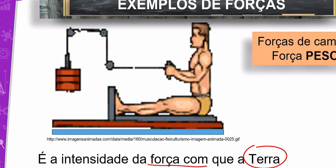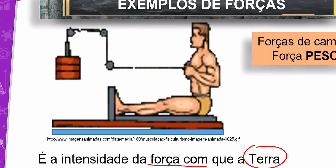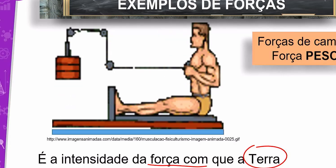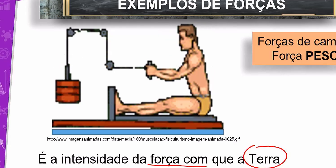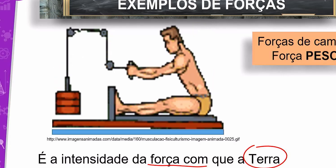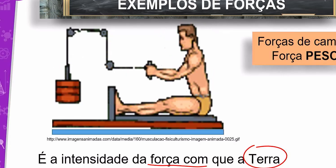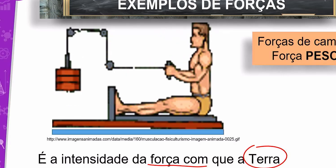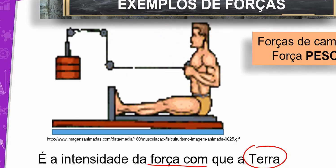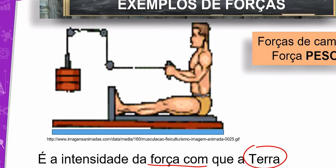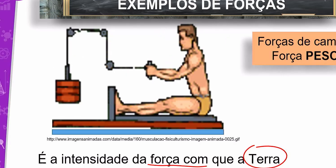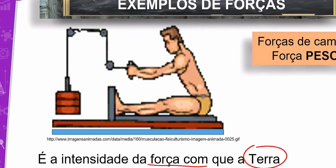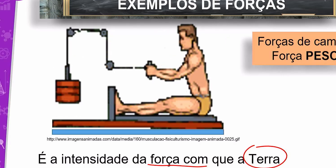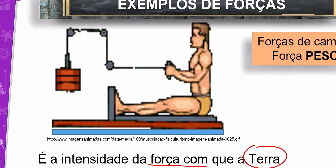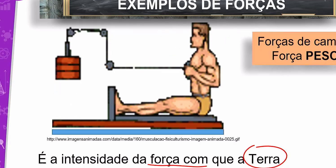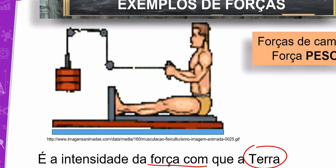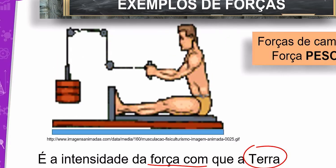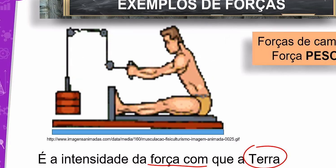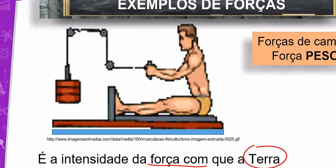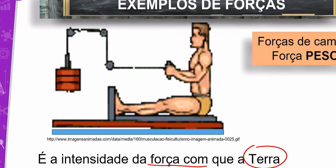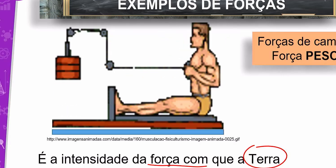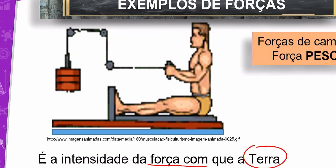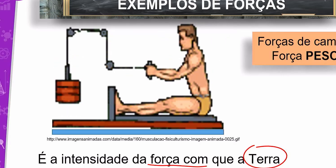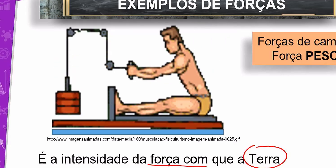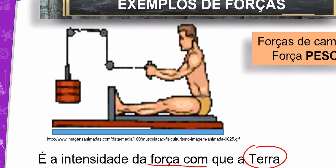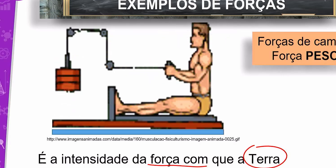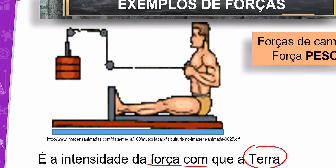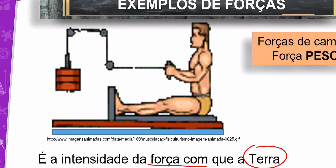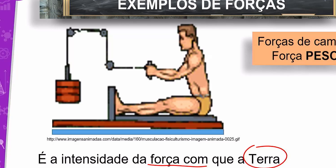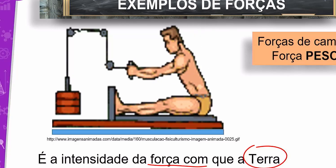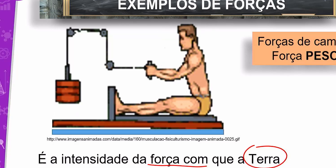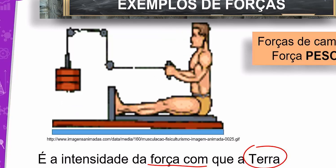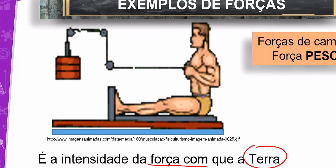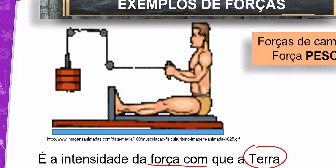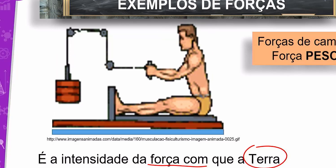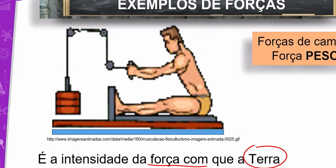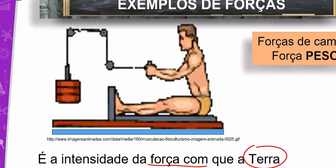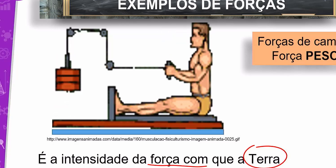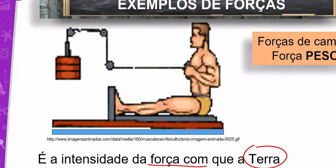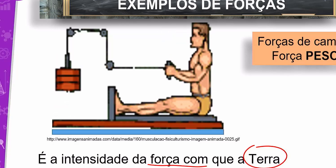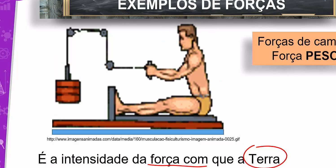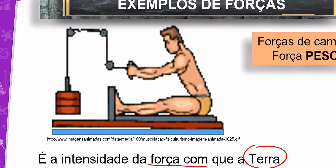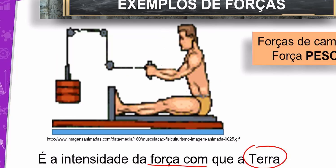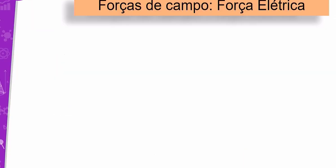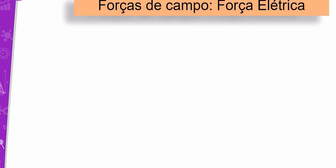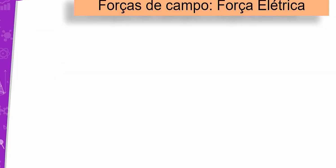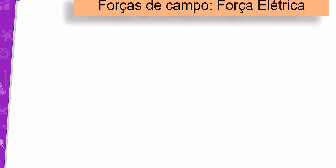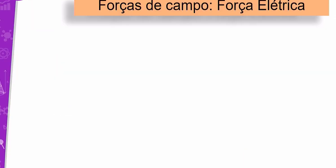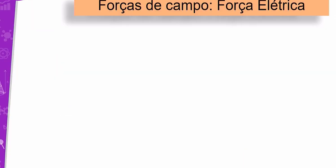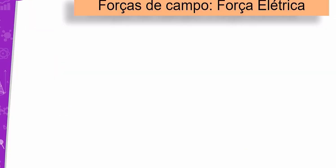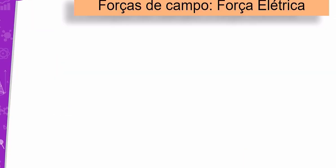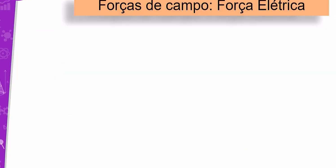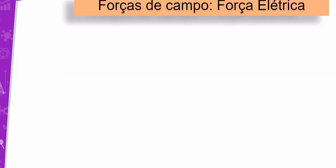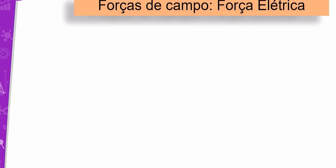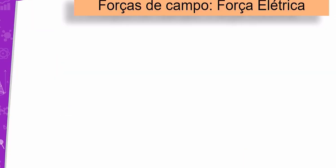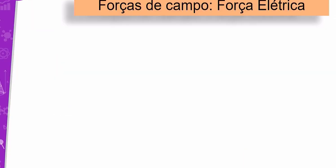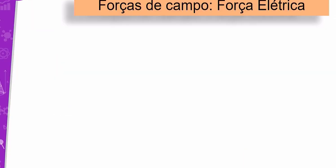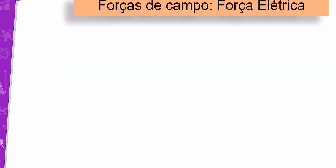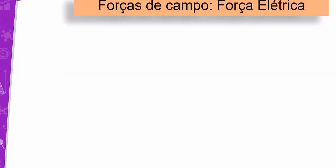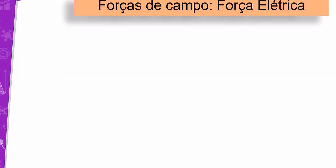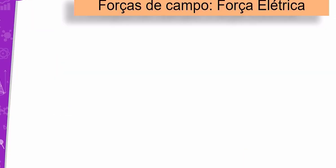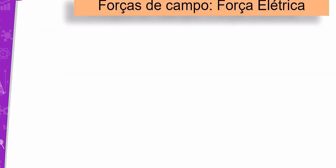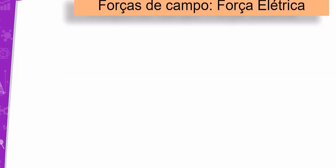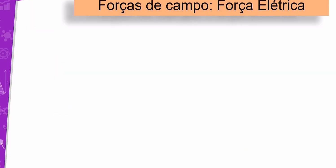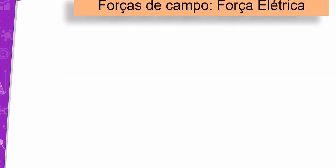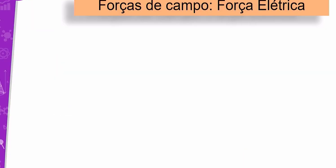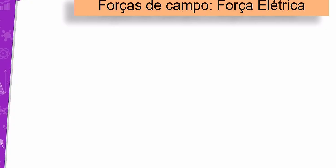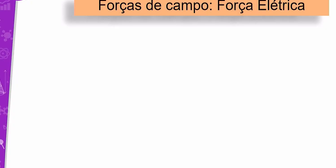deixe escapulir da sua mão, a força-peso entrando em ação, acelerando esse corpo para baixo, tá certo? E como a força é a interação de